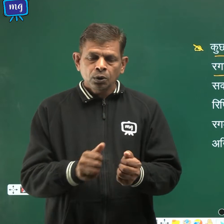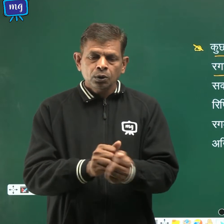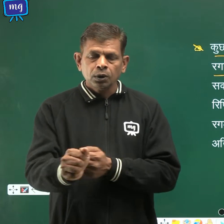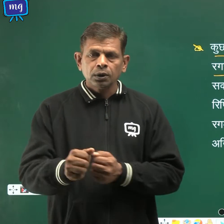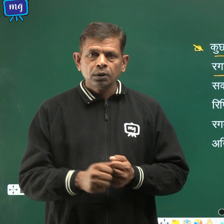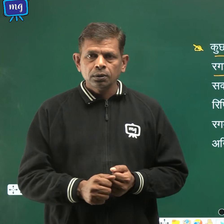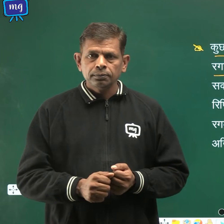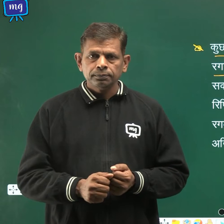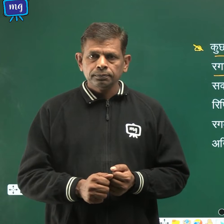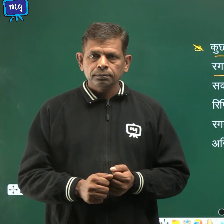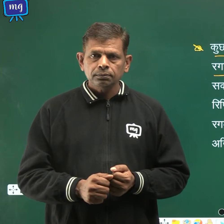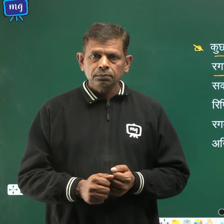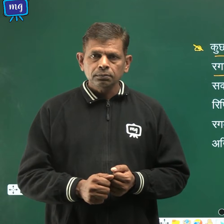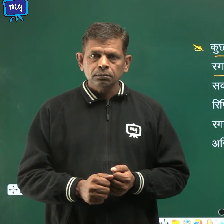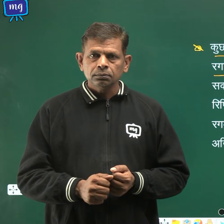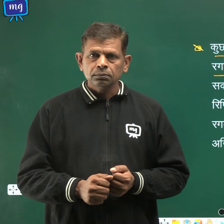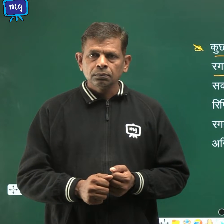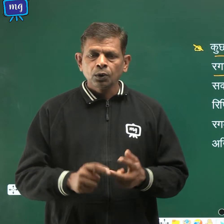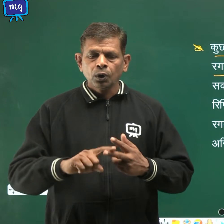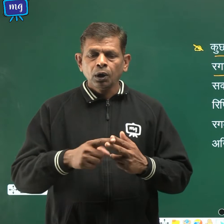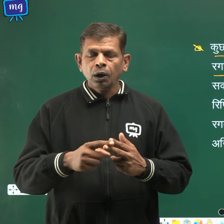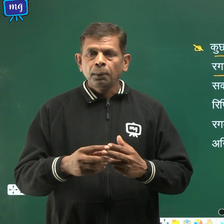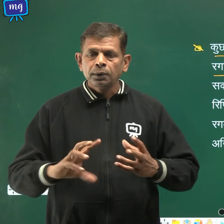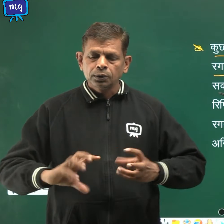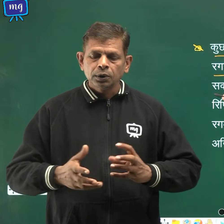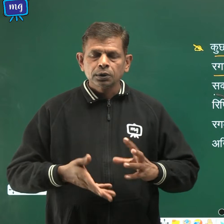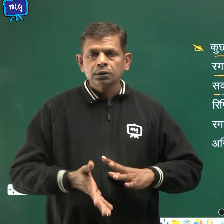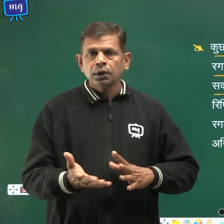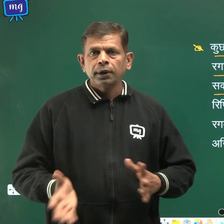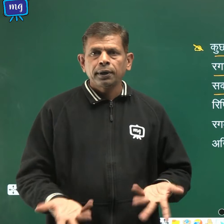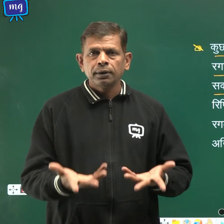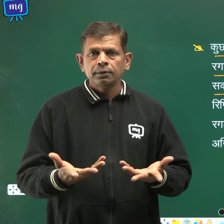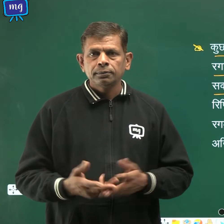रगड़कर आवेशित किया जा सकता है।